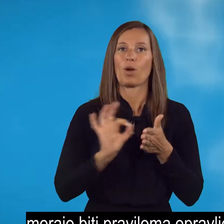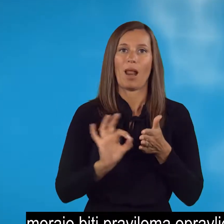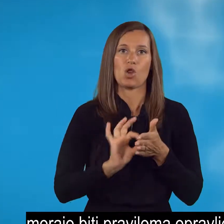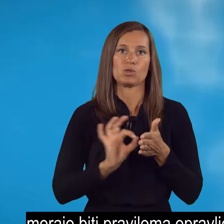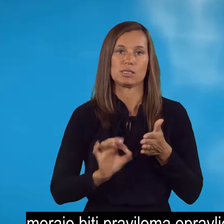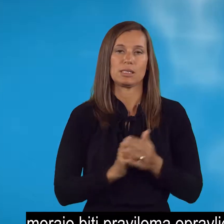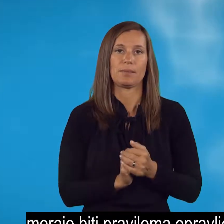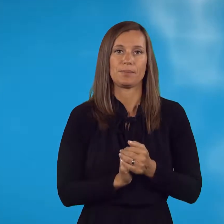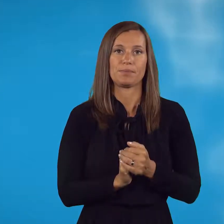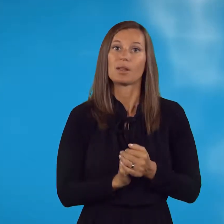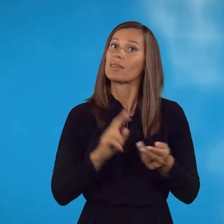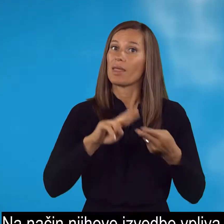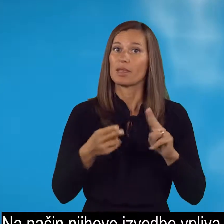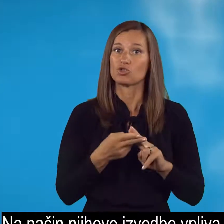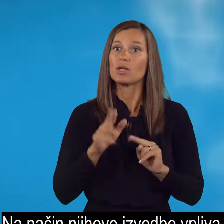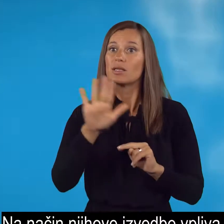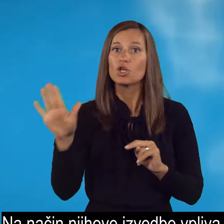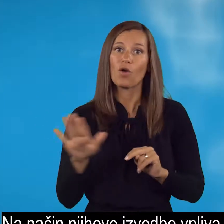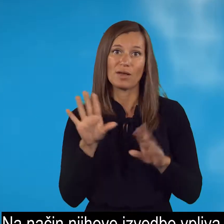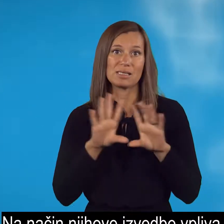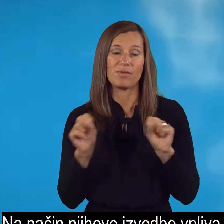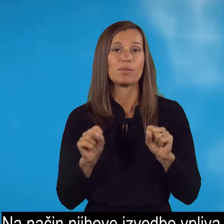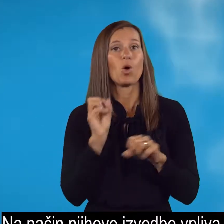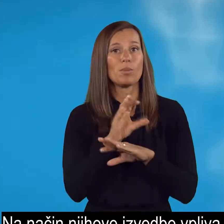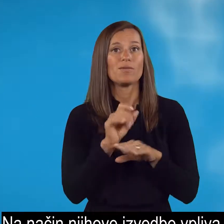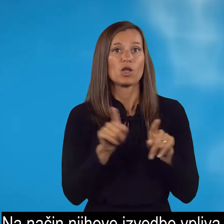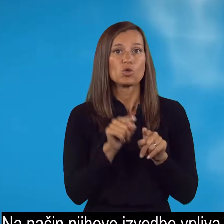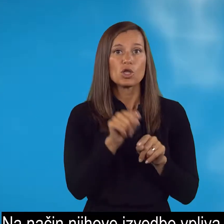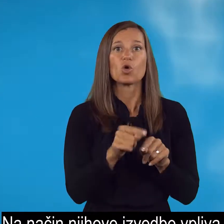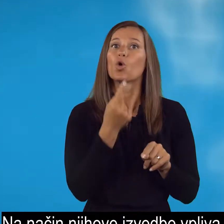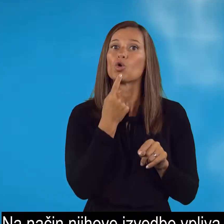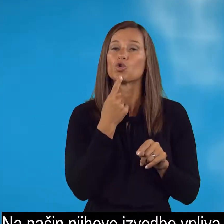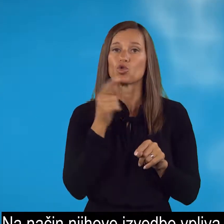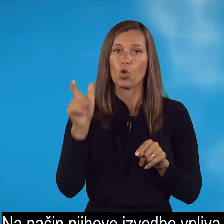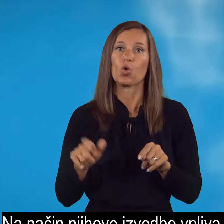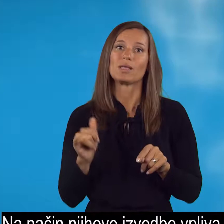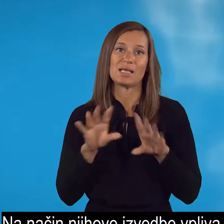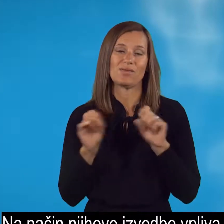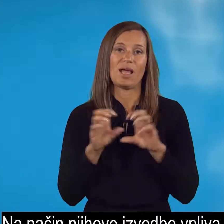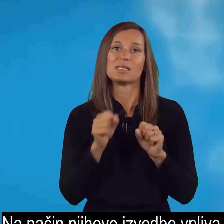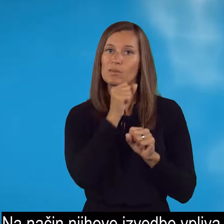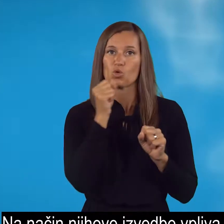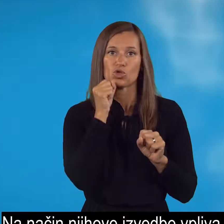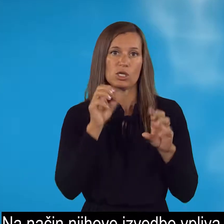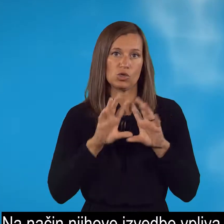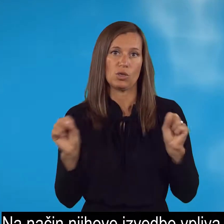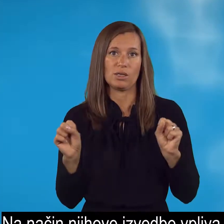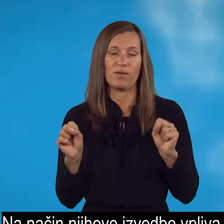formalnosti. Na način njihove izvedbe vpliva tudi to, kdo je izvajalec poštne storitve.